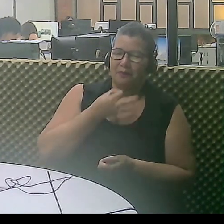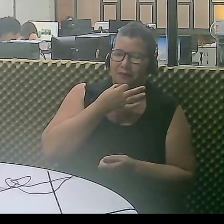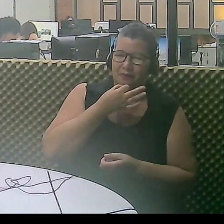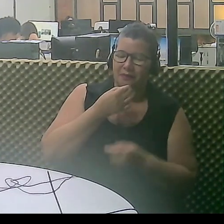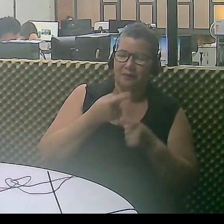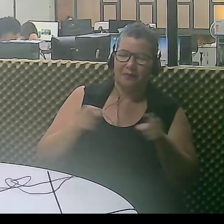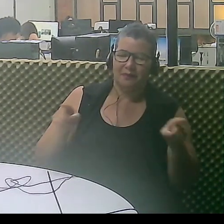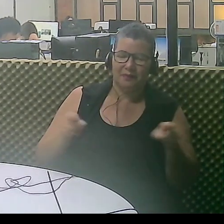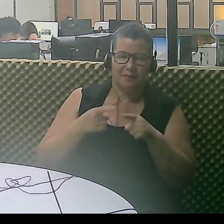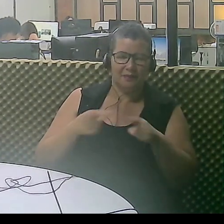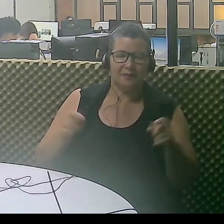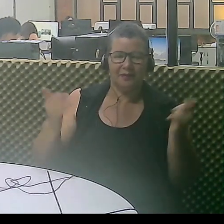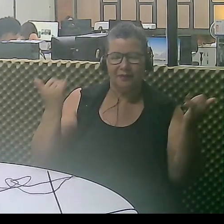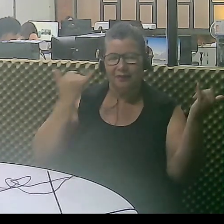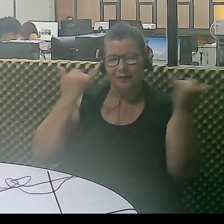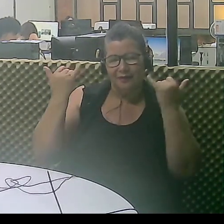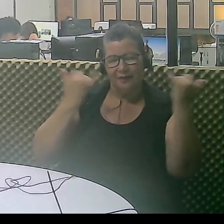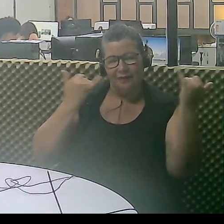Giro de